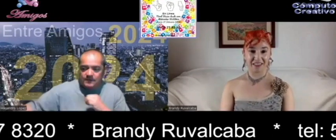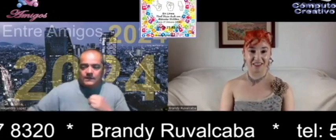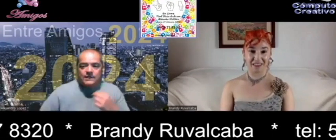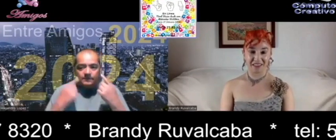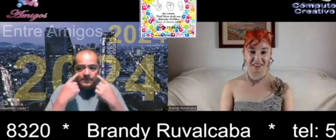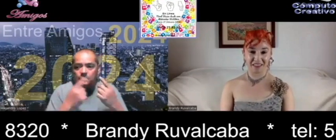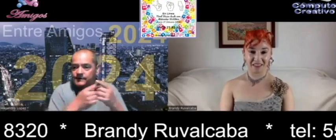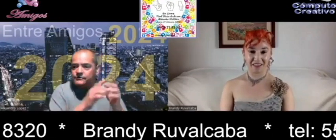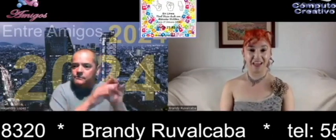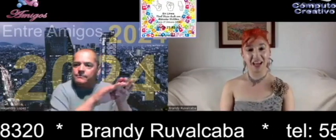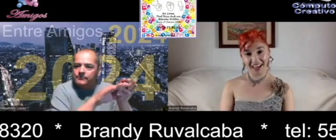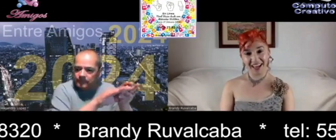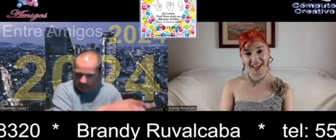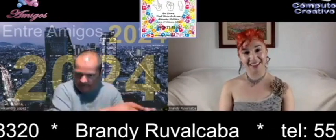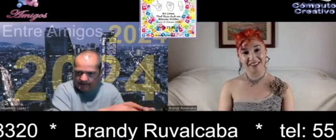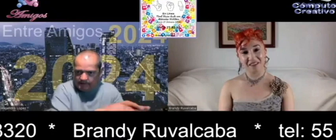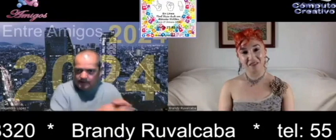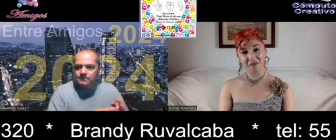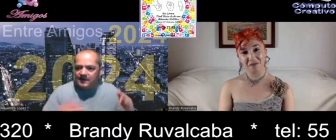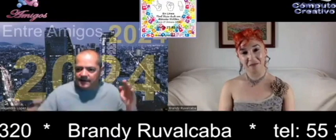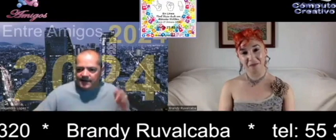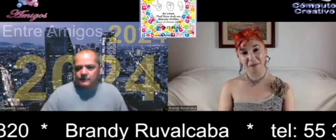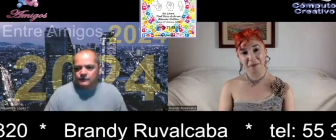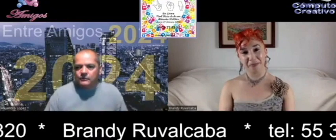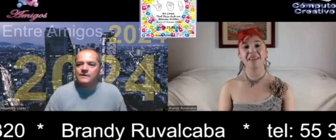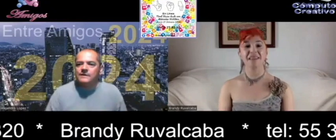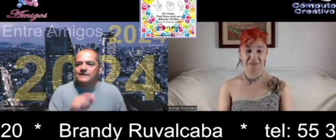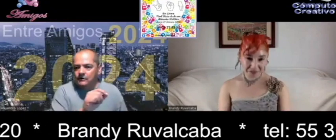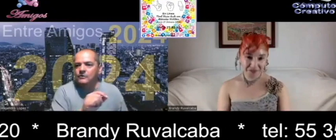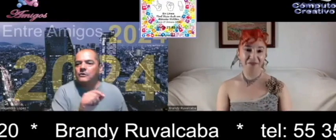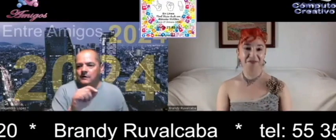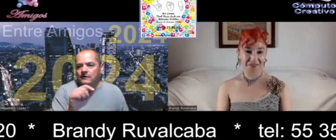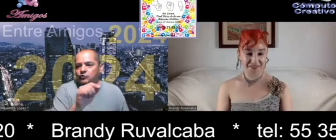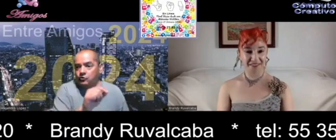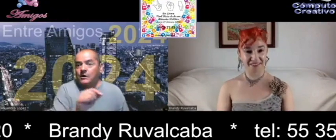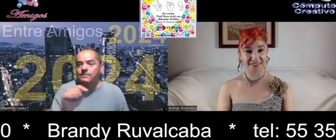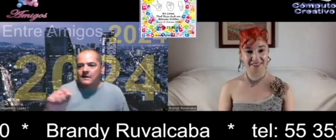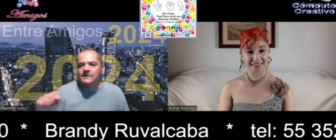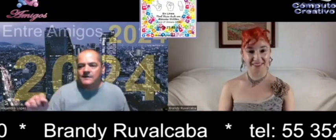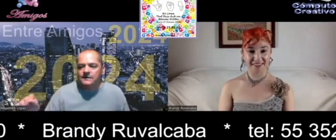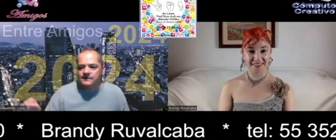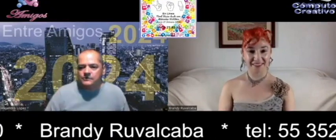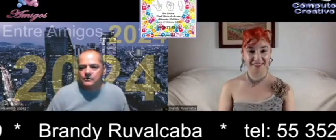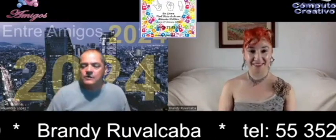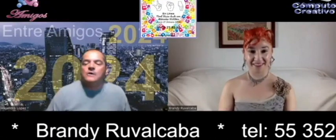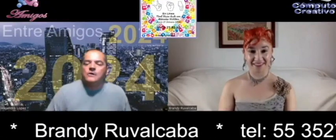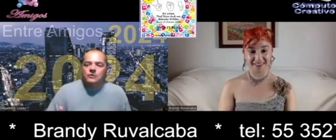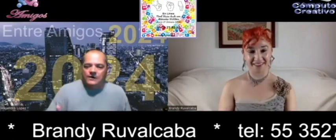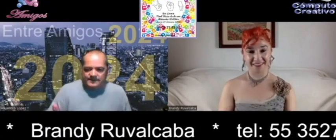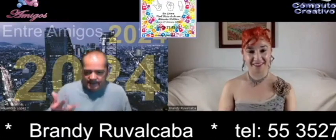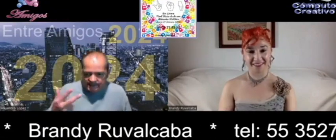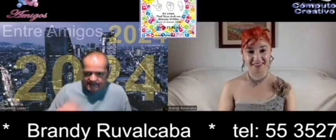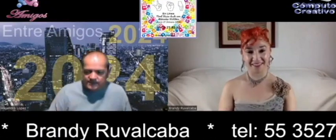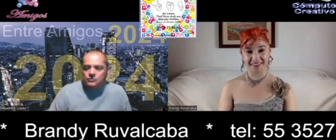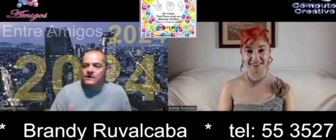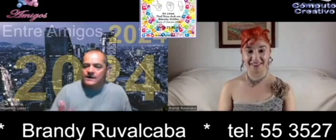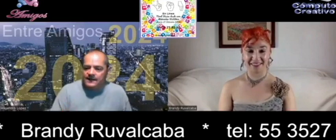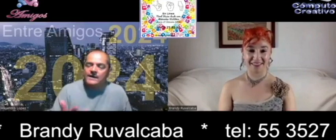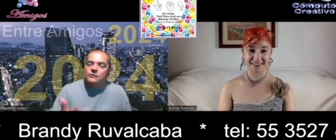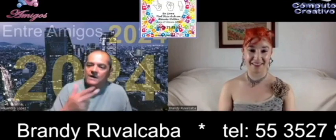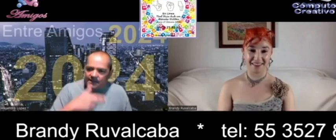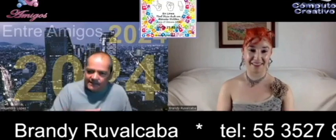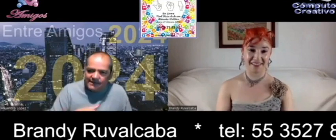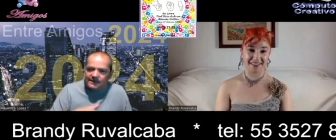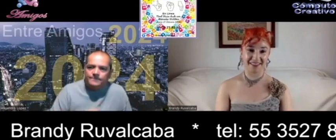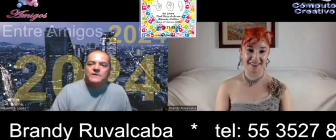lejos, y vídeo, ajá. ver, ver de lejos, ¿no? Surgió la palabra televisión, con las raíces, una